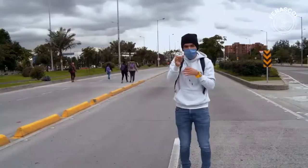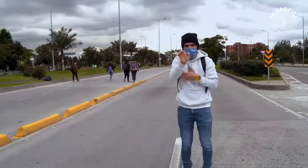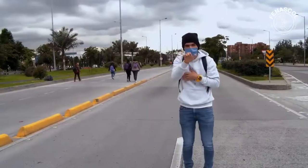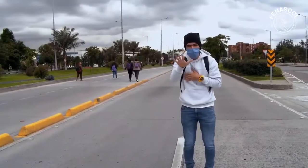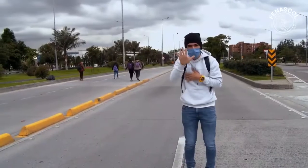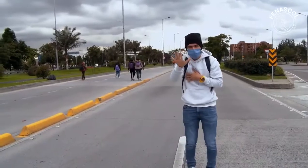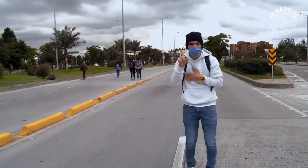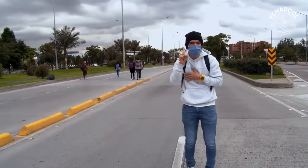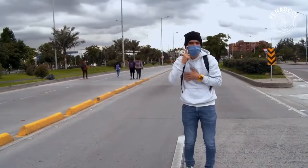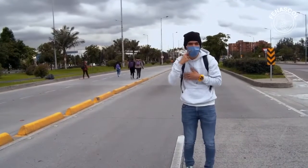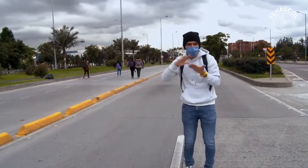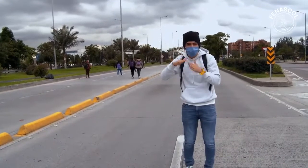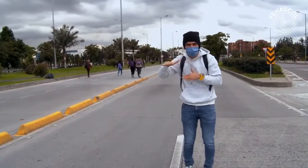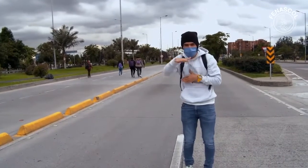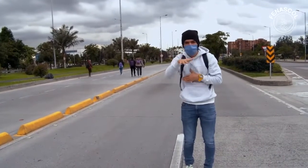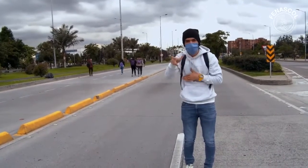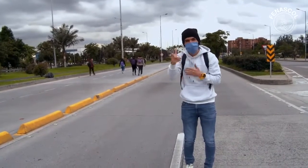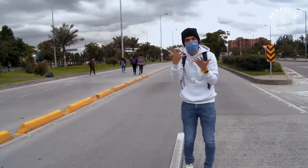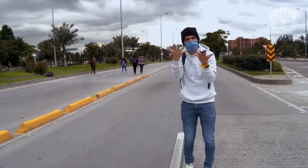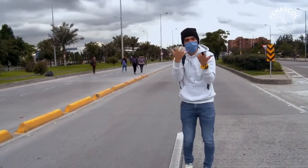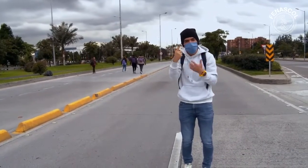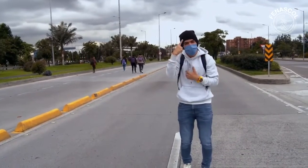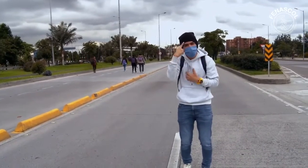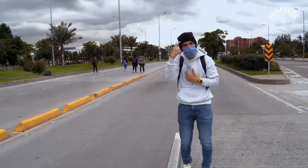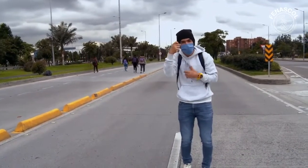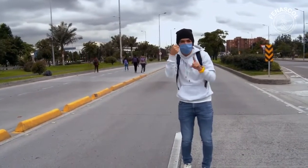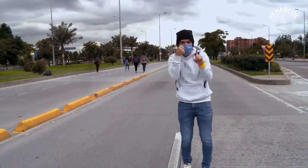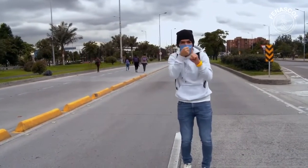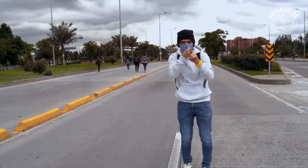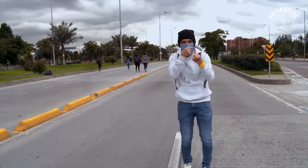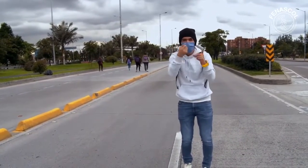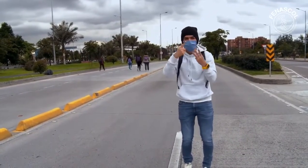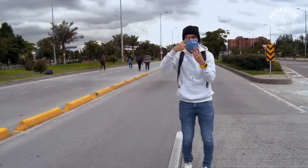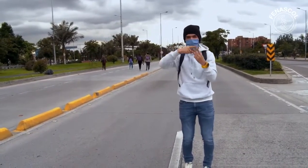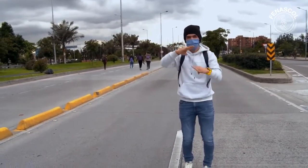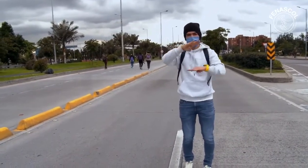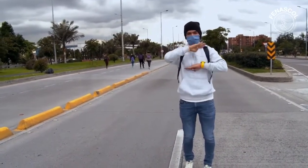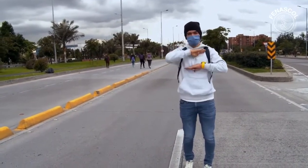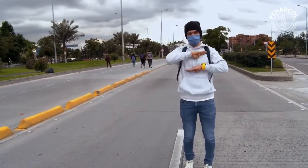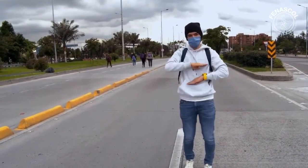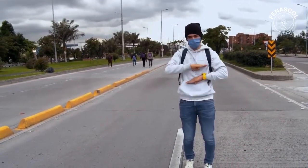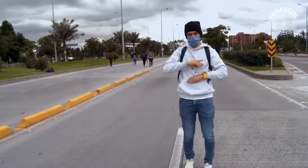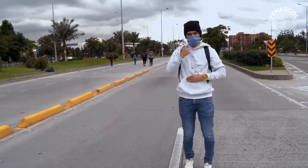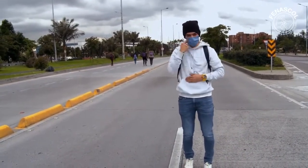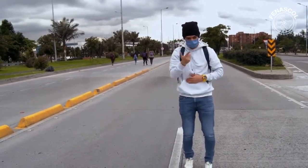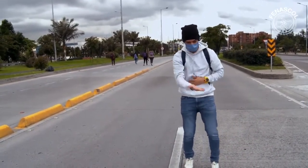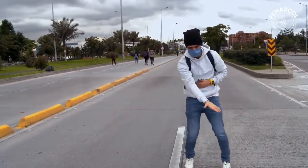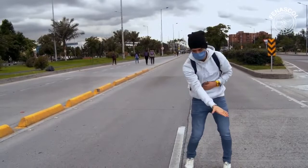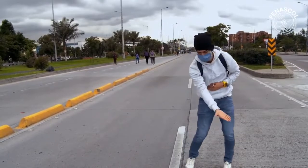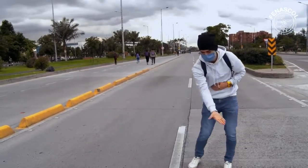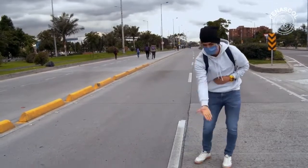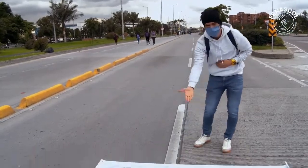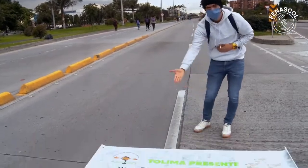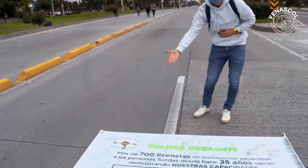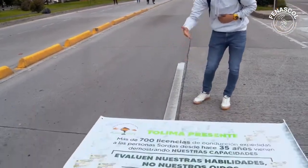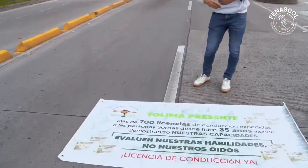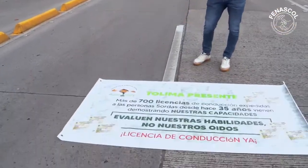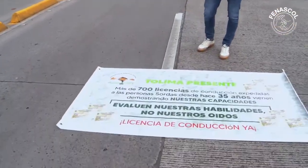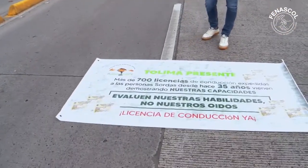La comunidad sorda quiere, sueña, insiste para tener respuesta satisfactoria frente al tema de la licencia.